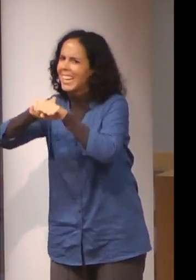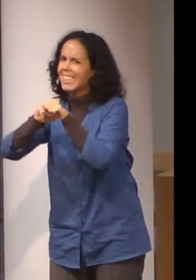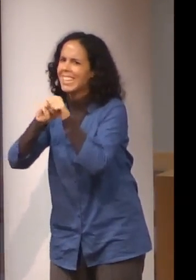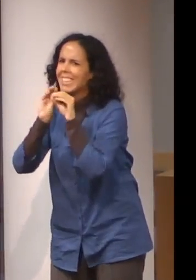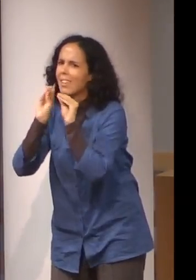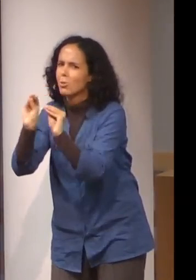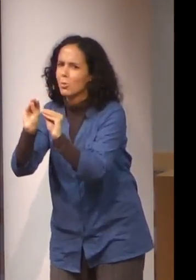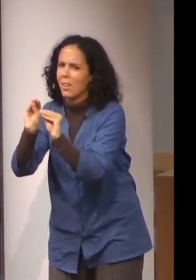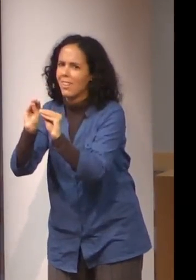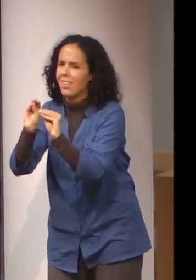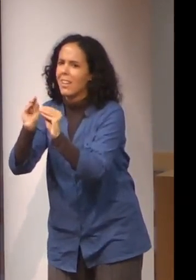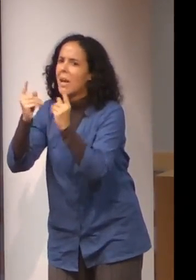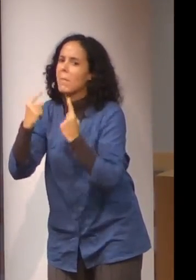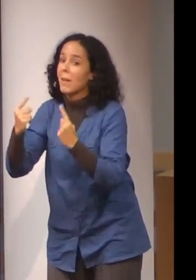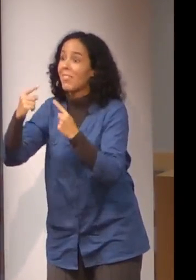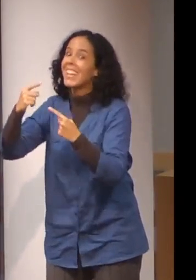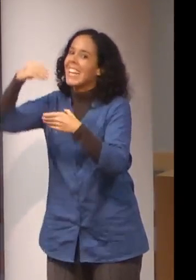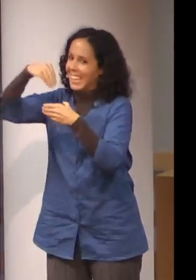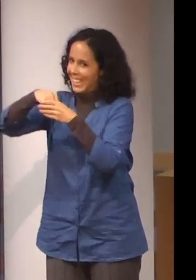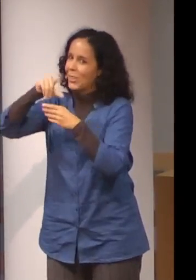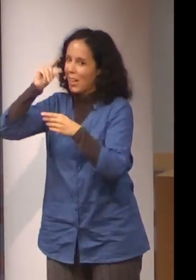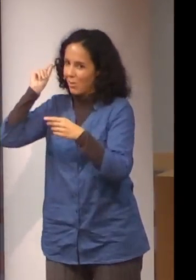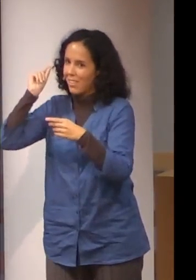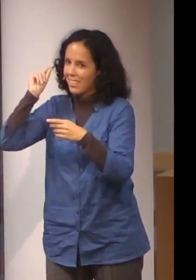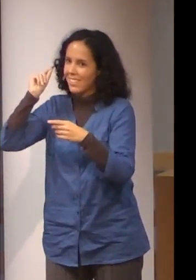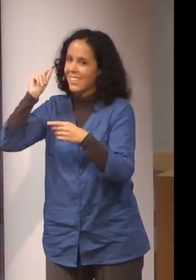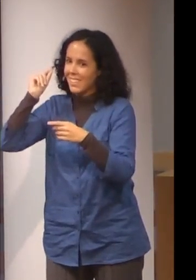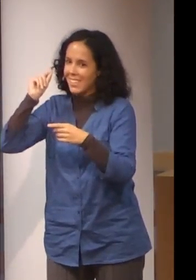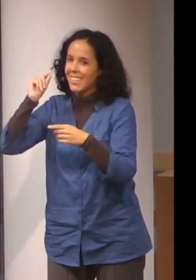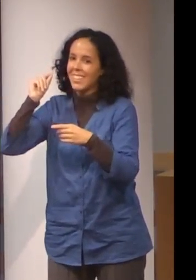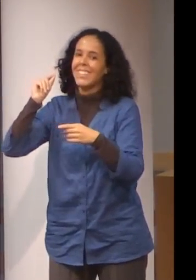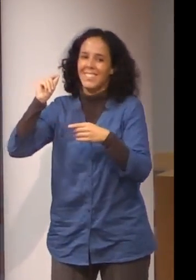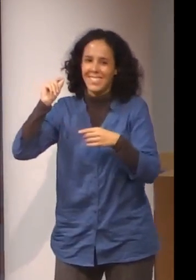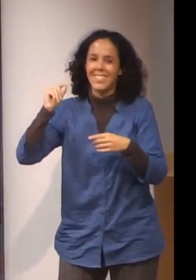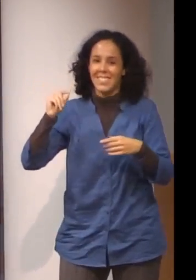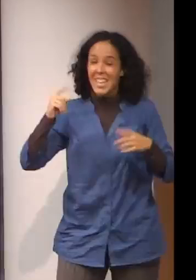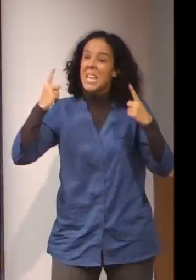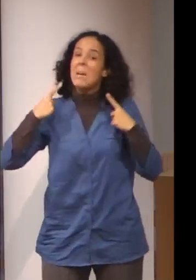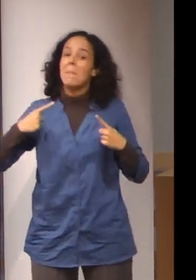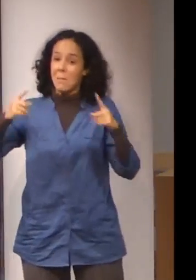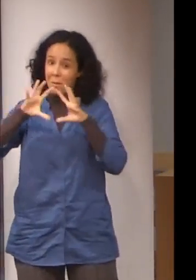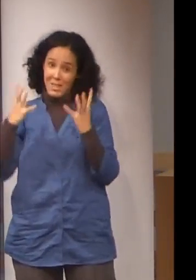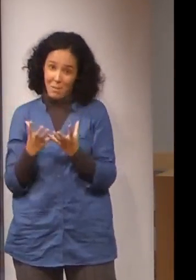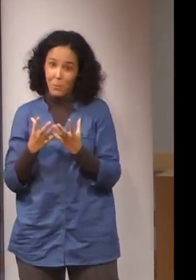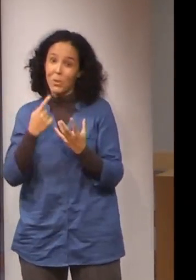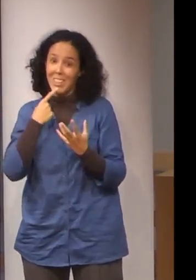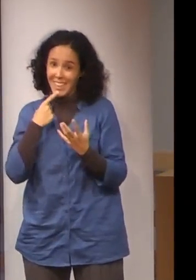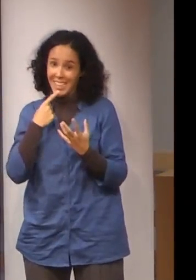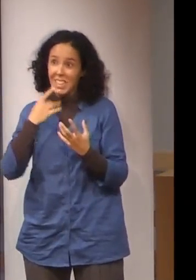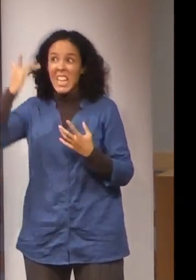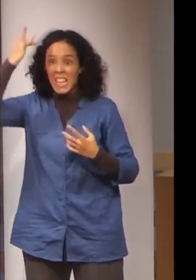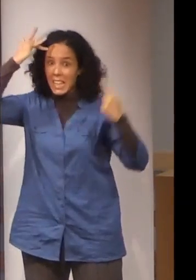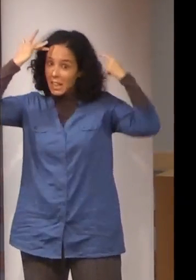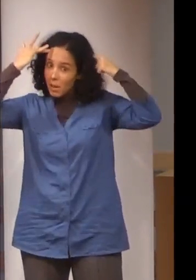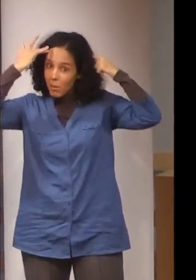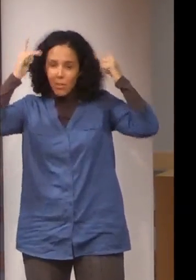se reconoció la lengua de signos de las personas sordas como lengua propia de ellos, dentro de la universidad. Por primera vez en el